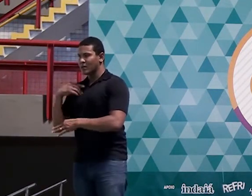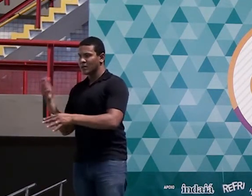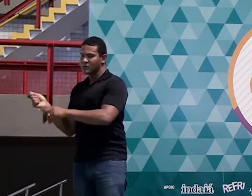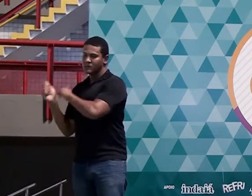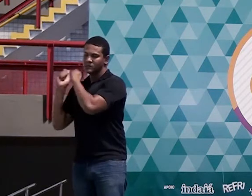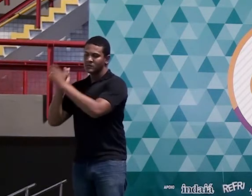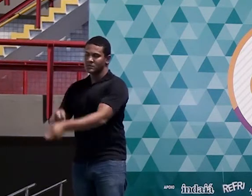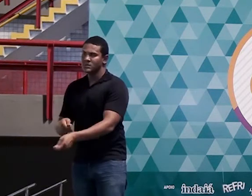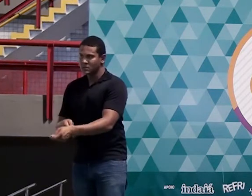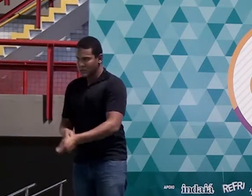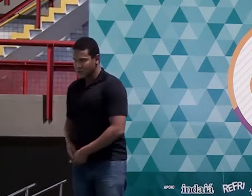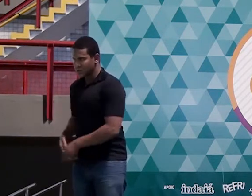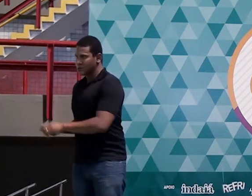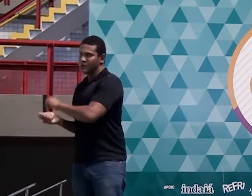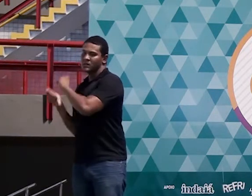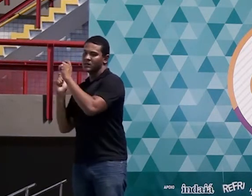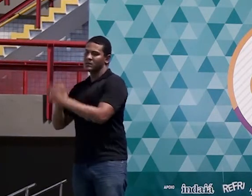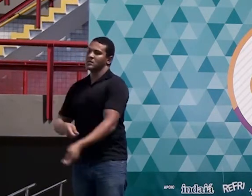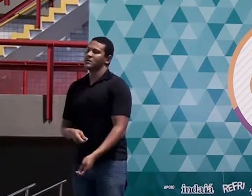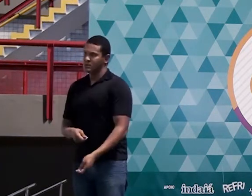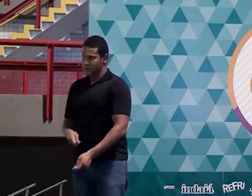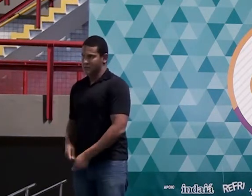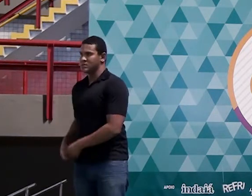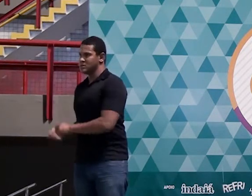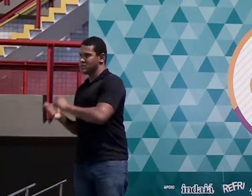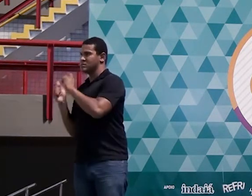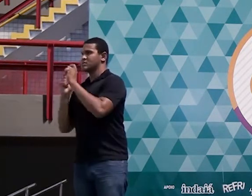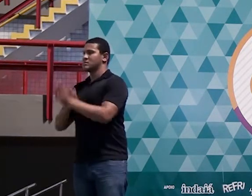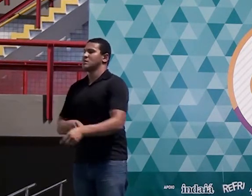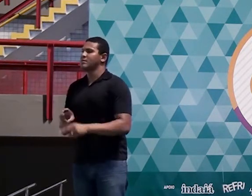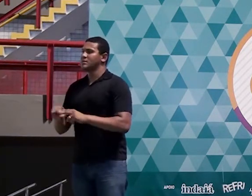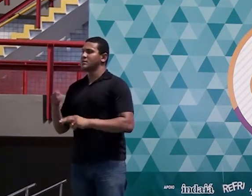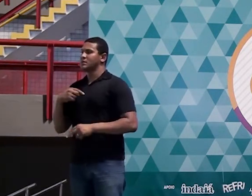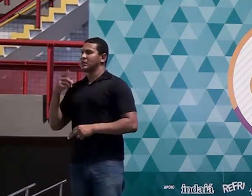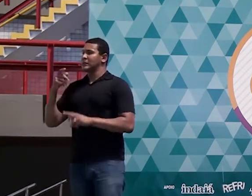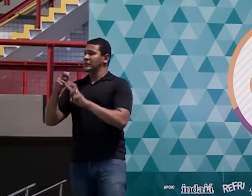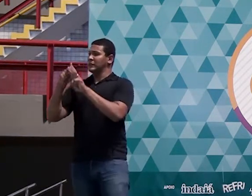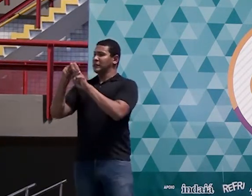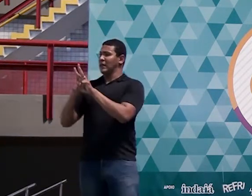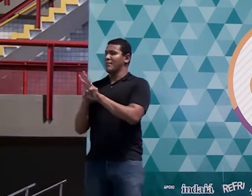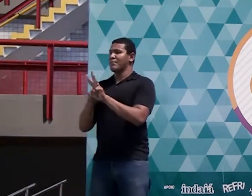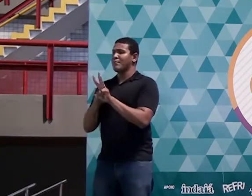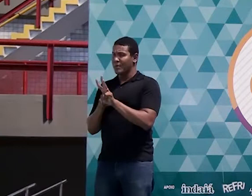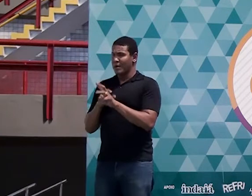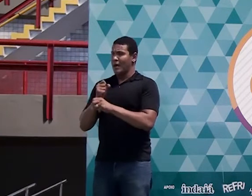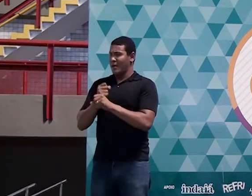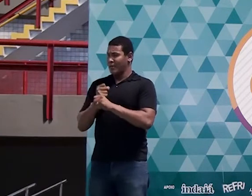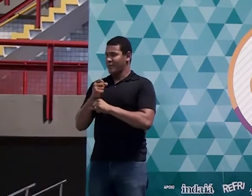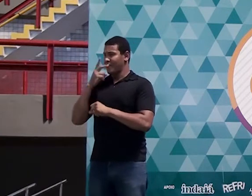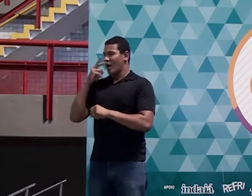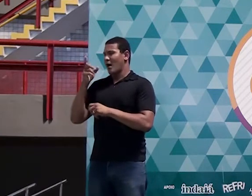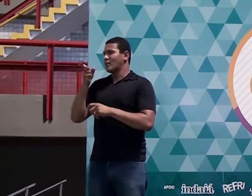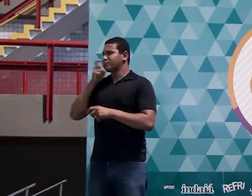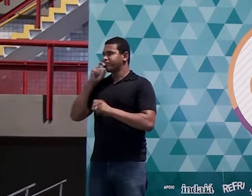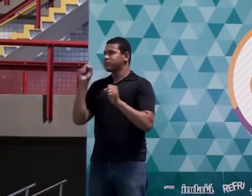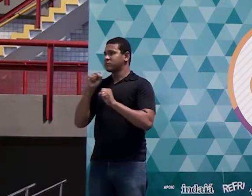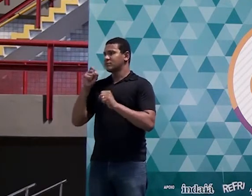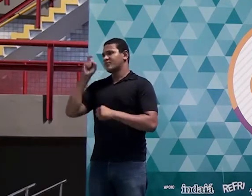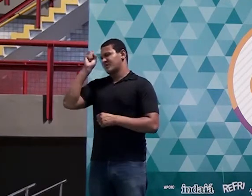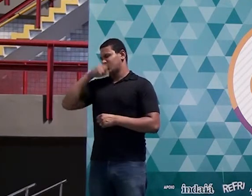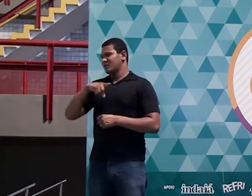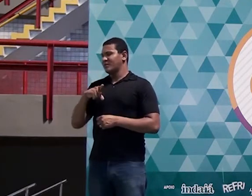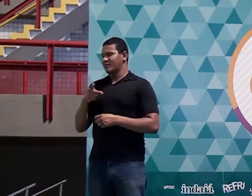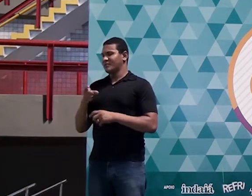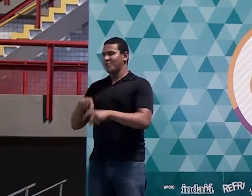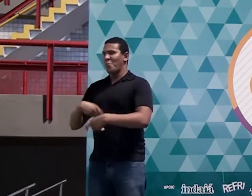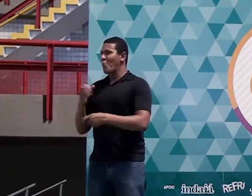Durante 3 meses no ano, a Europa não produz por causa do inverno. Ainda tinha as invasões bárbaras e a falta de